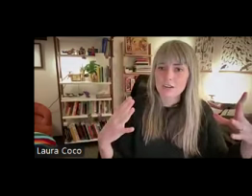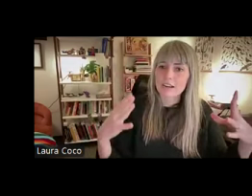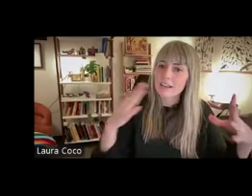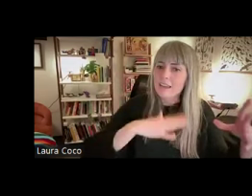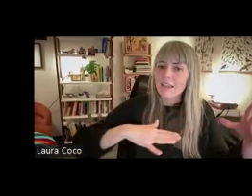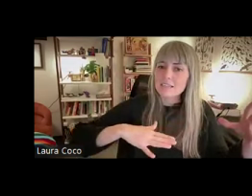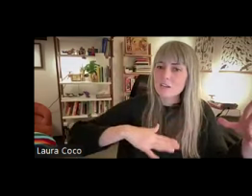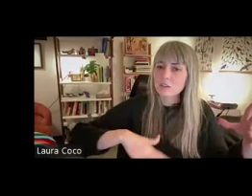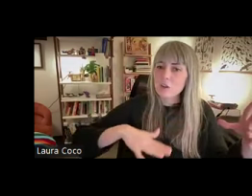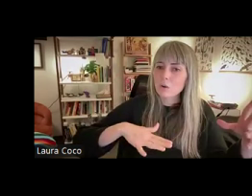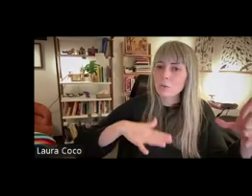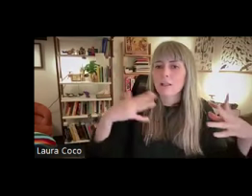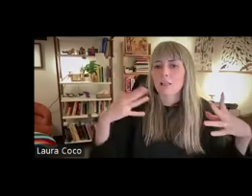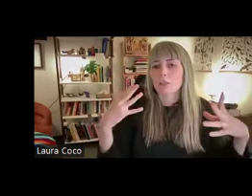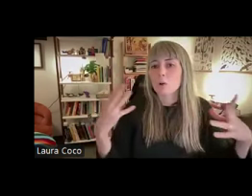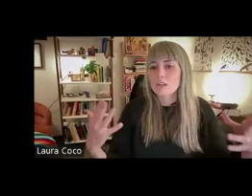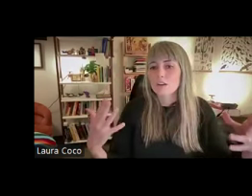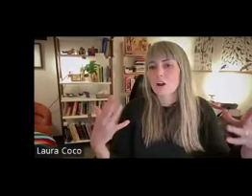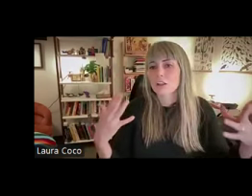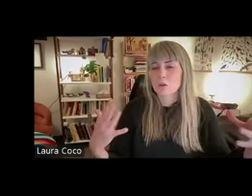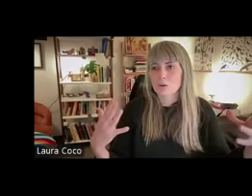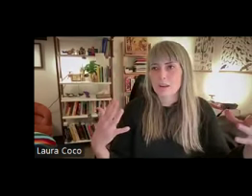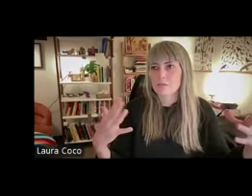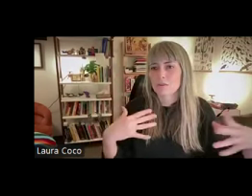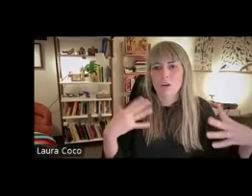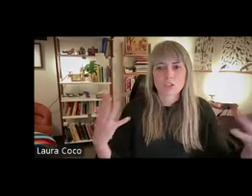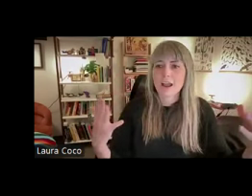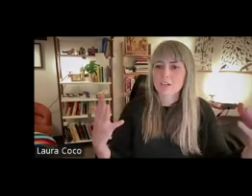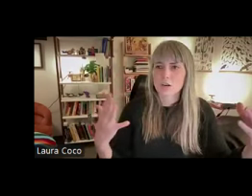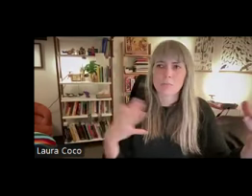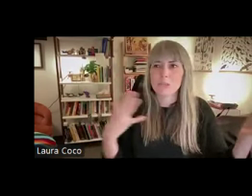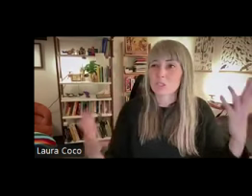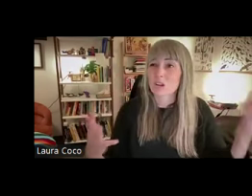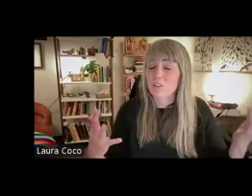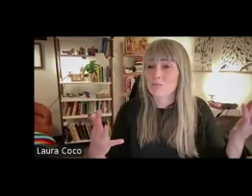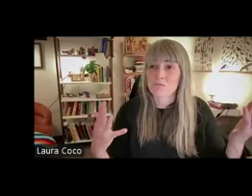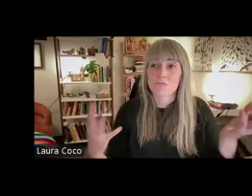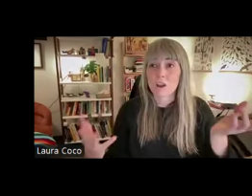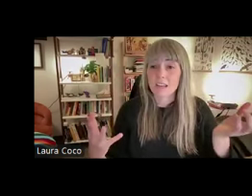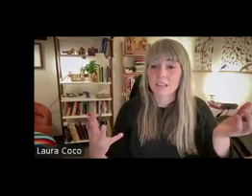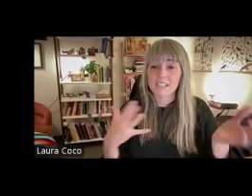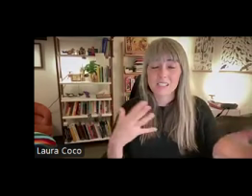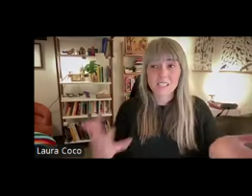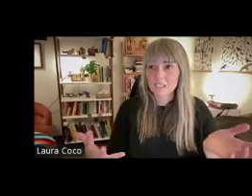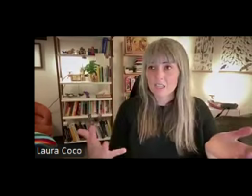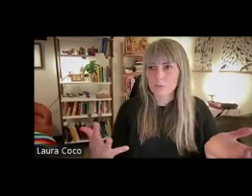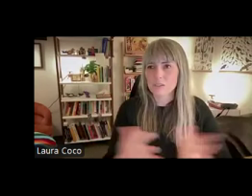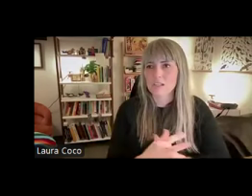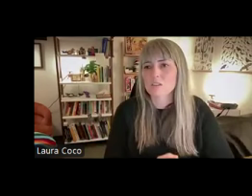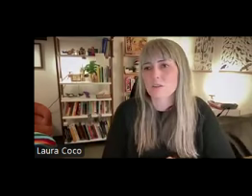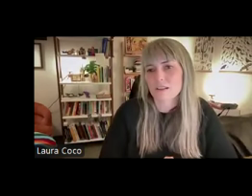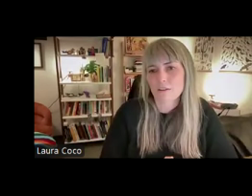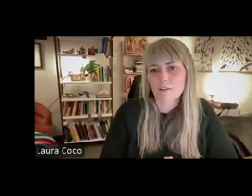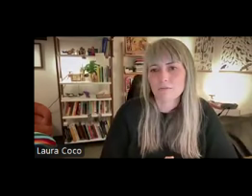punto tienen un daño inmediato a su audición y en la parte de abajo la carga y la descarga de los